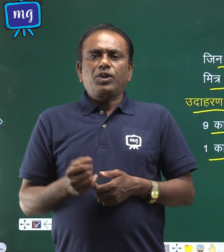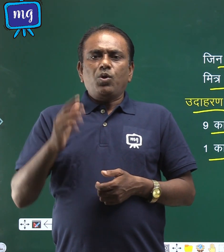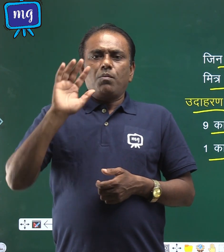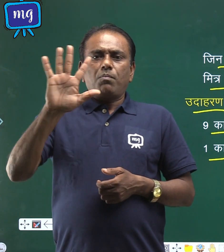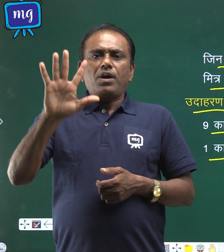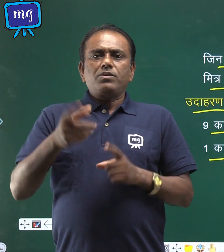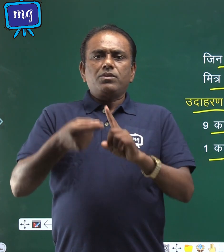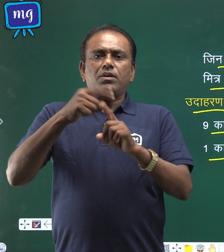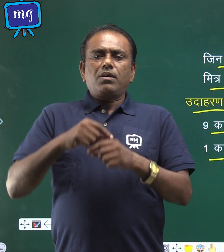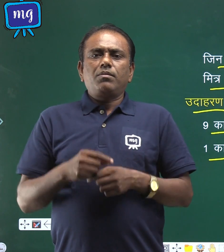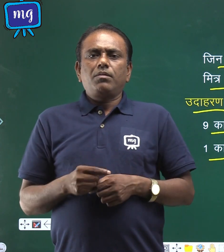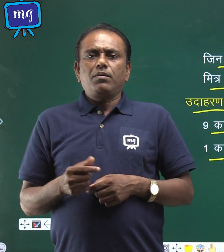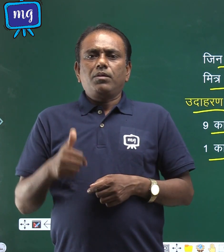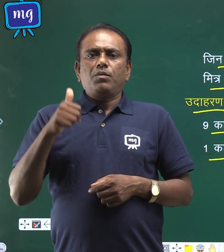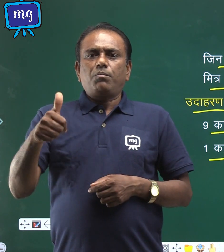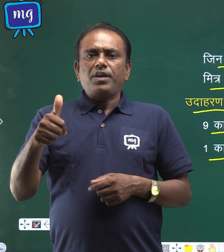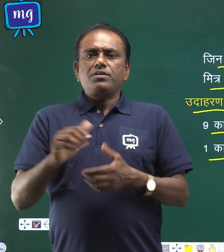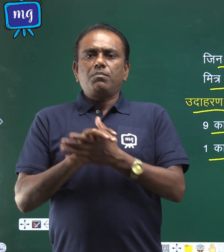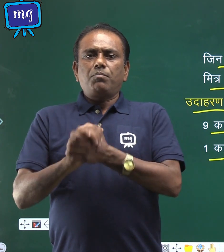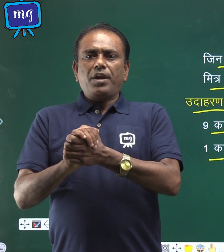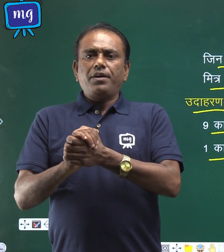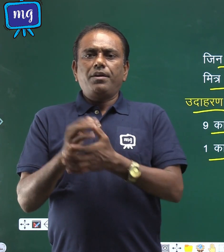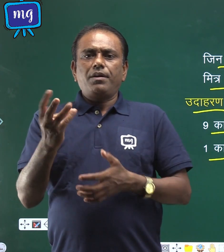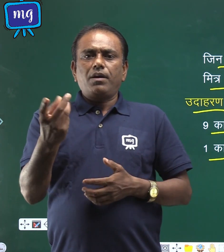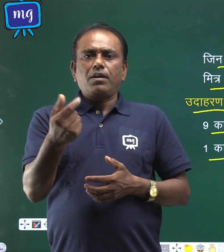5 का परम मित्र अंक